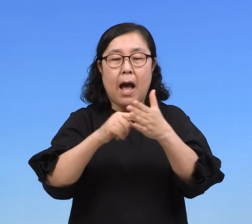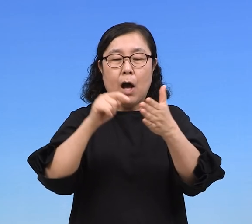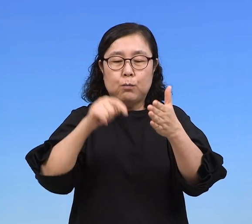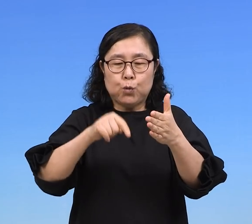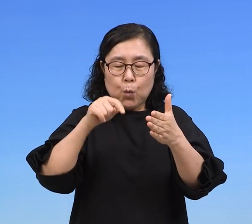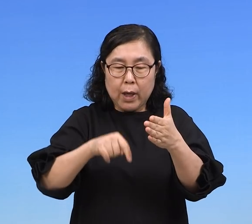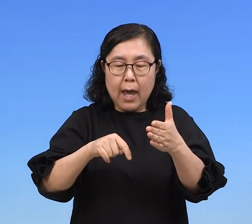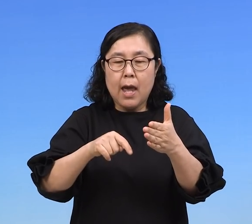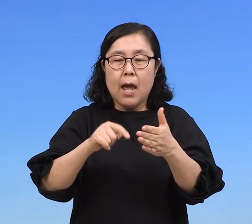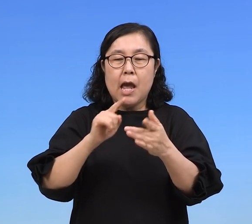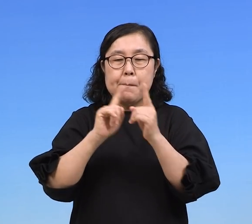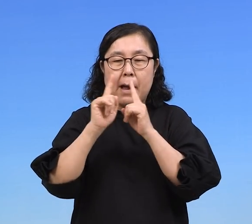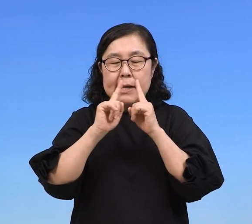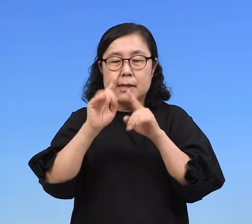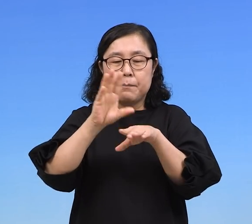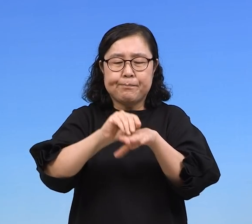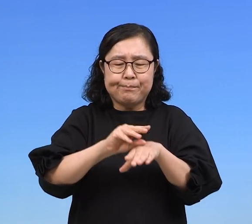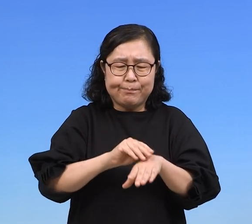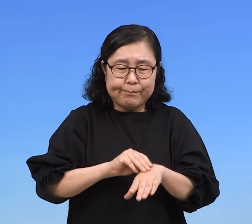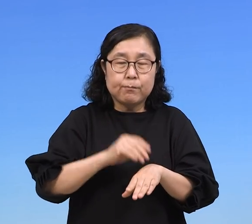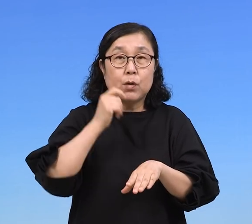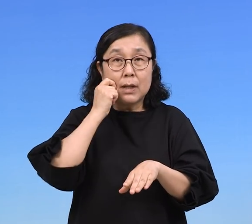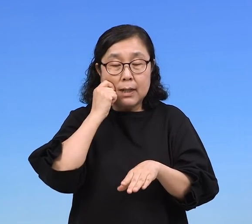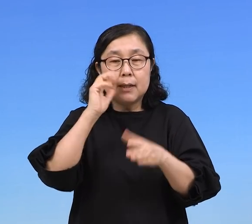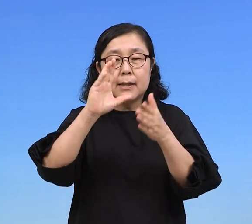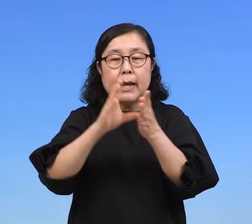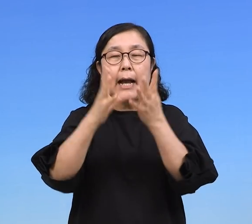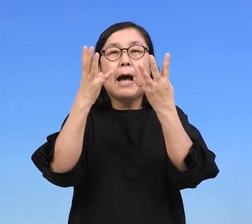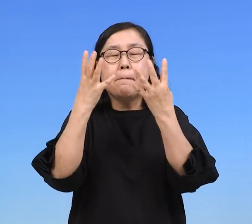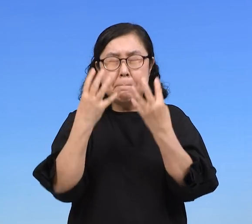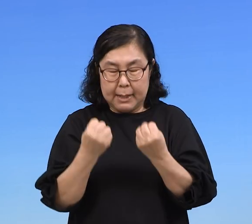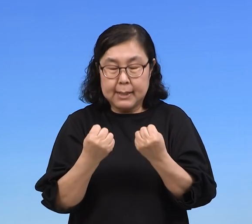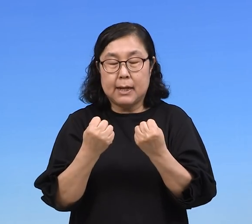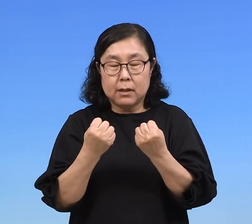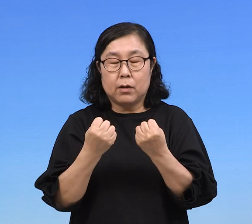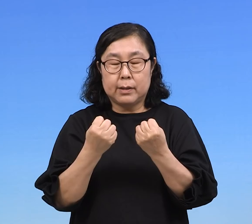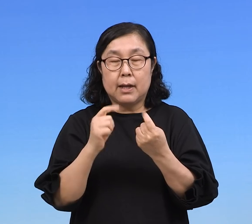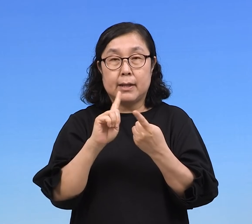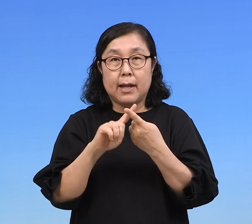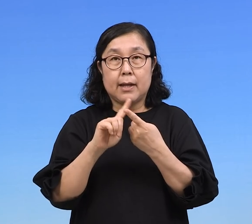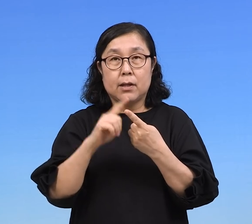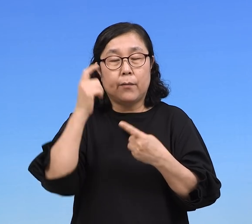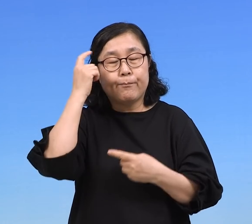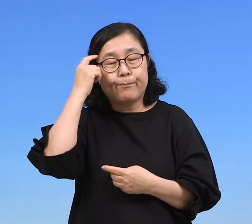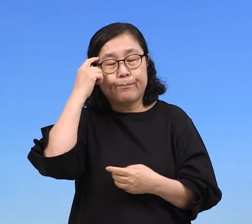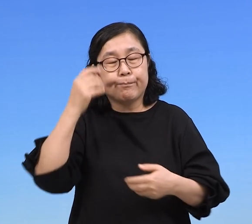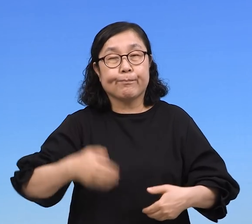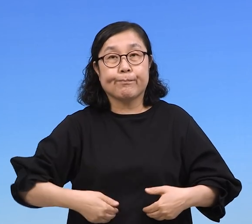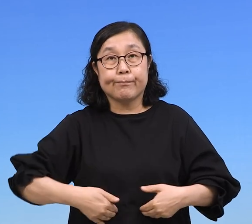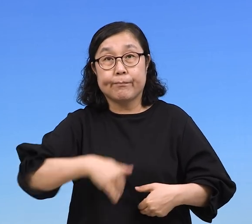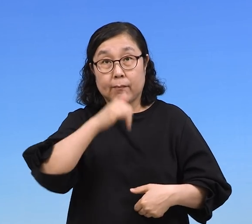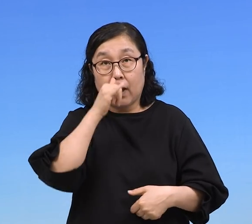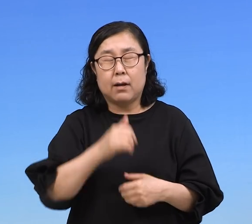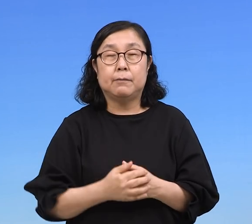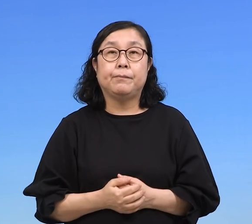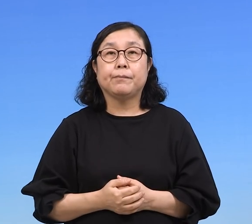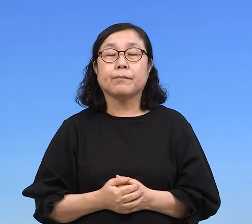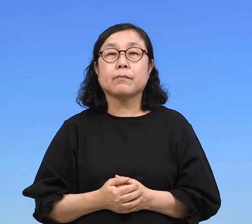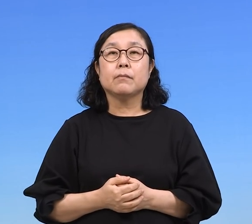스며들지 못하는 경우가 많다. 이게 이제 이 본문에서 우리가 주의 깊게 살펴봐야 될